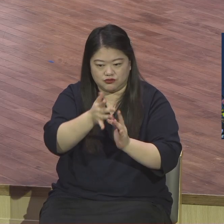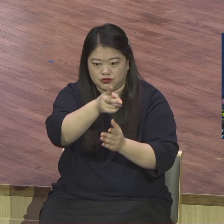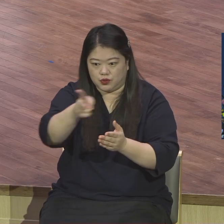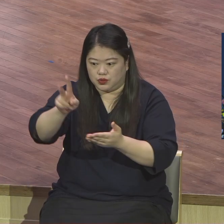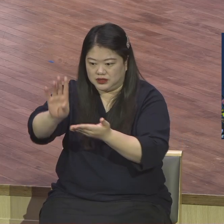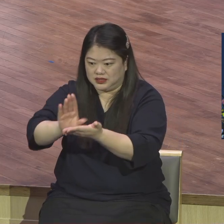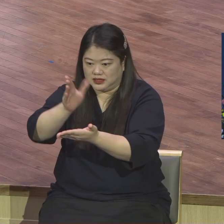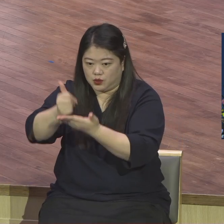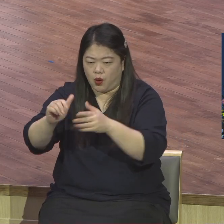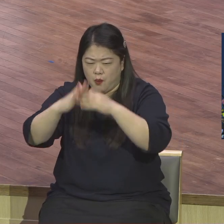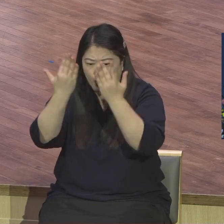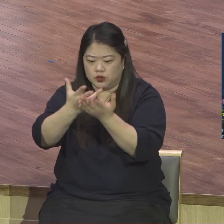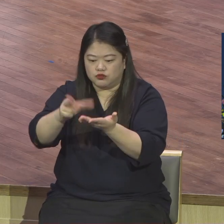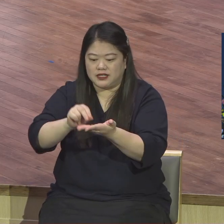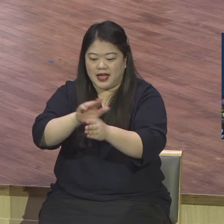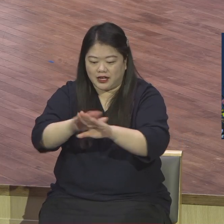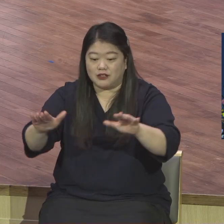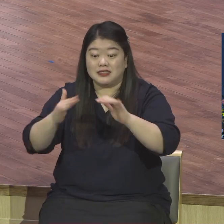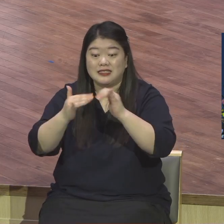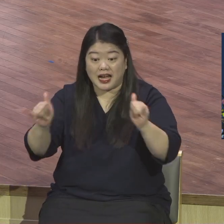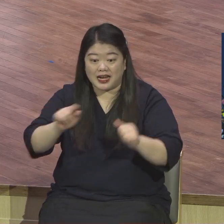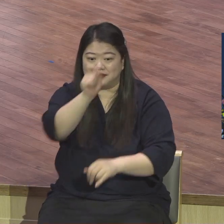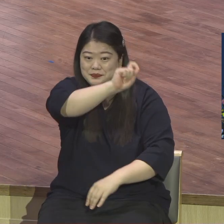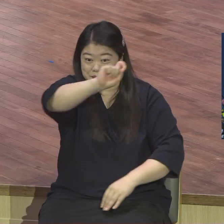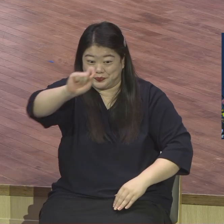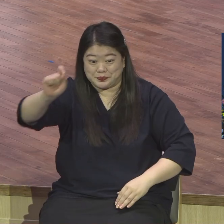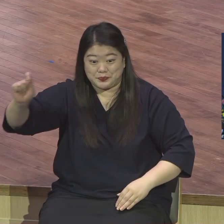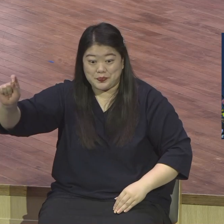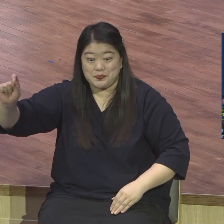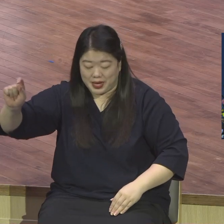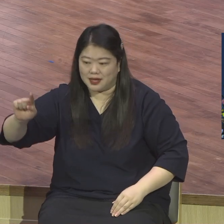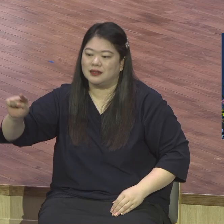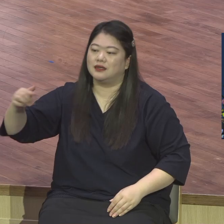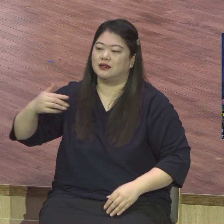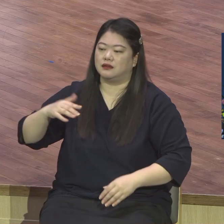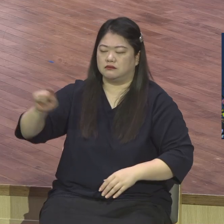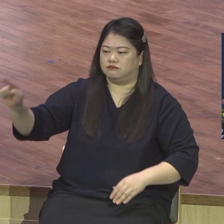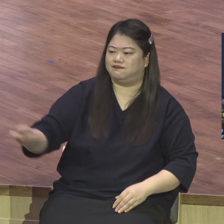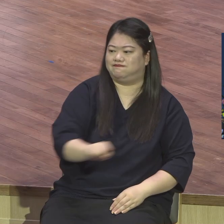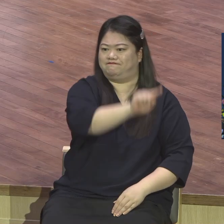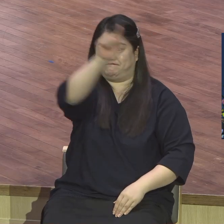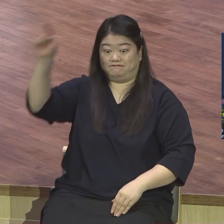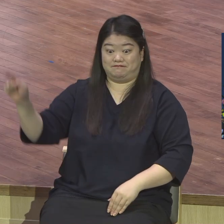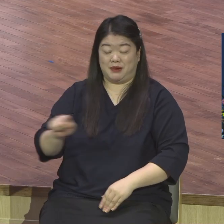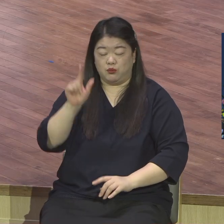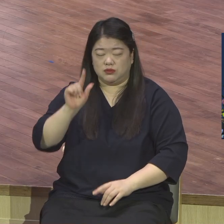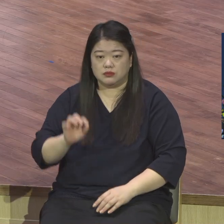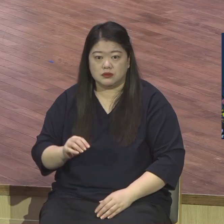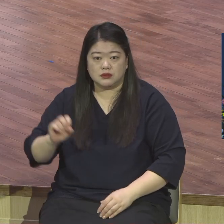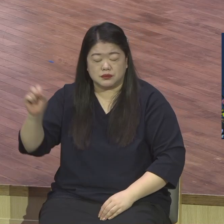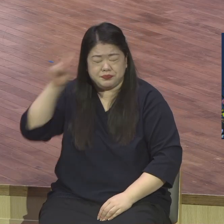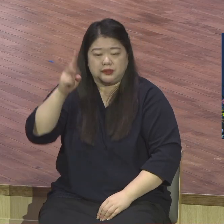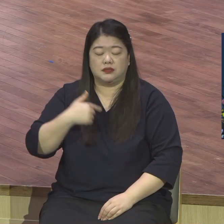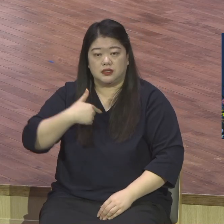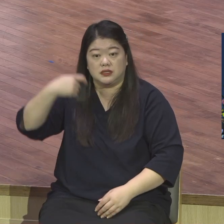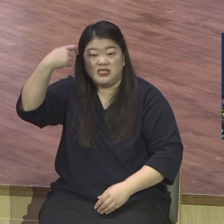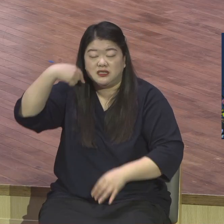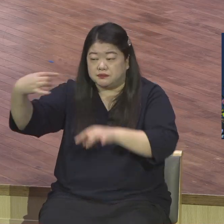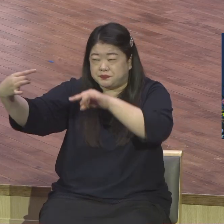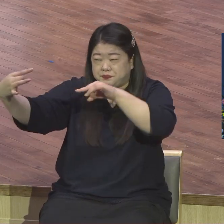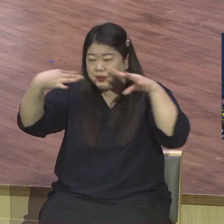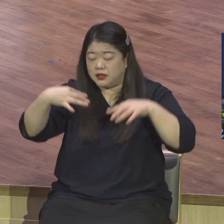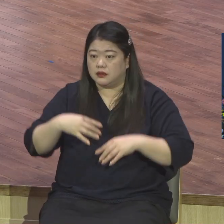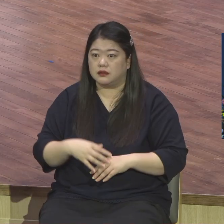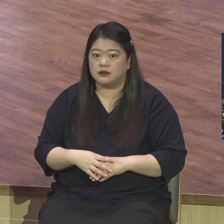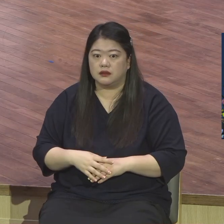해결자 동그라미를 딱 치는데 위에서 테텔레스 타이 알아봅니다. 테텔레스 타이 다 이루었다.